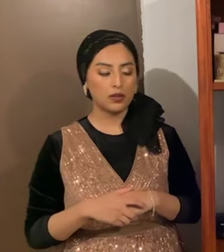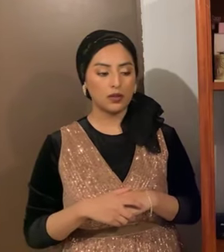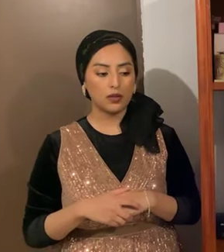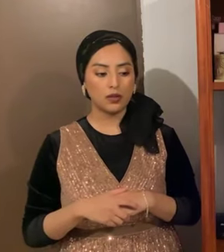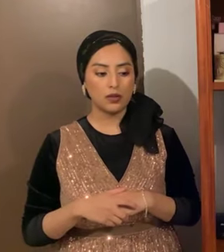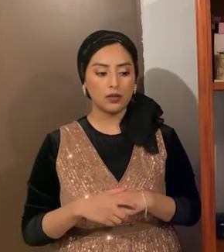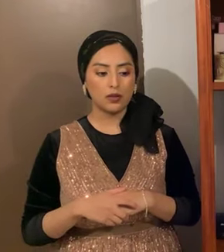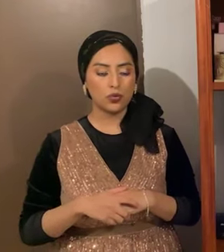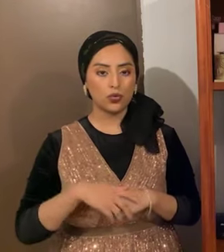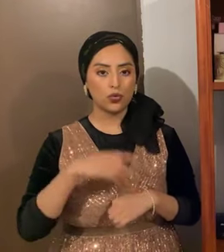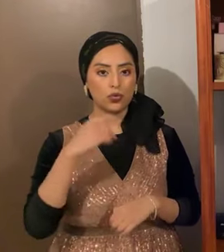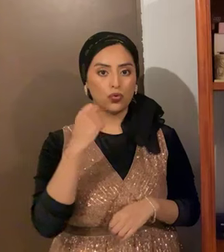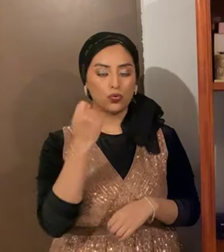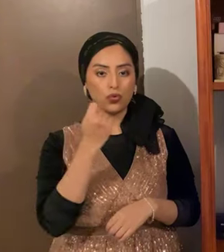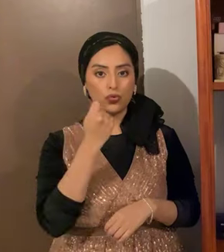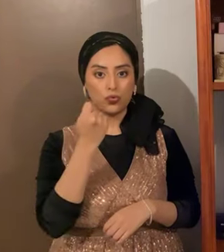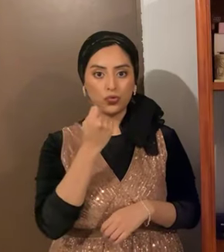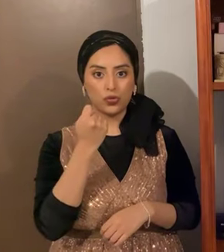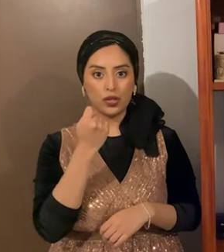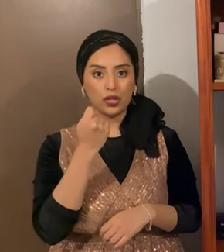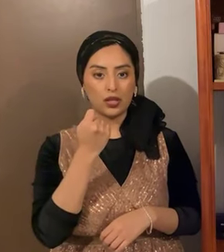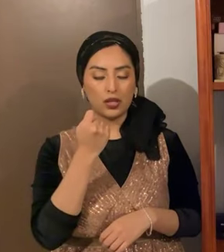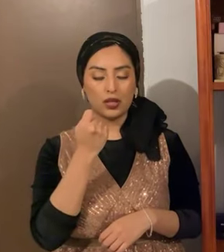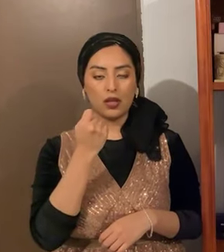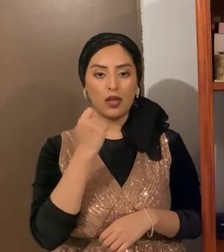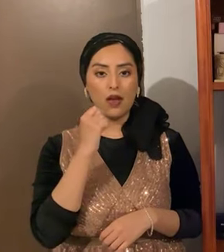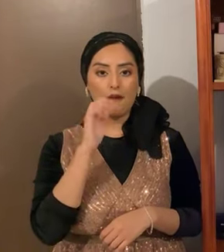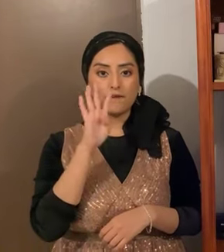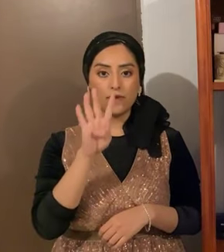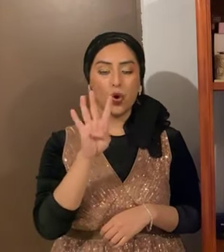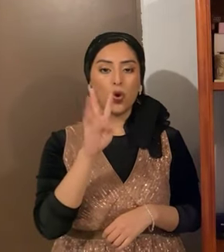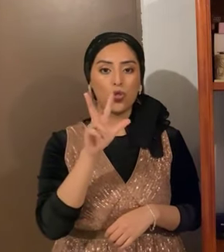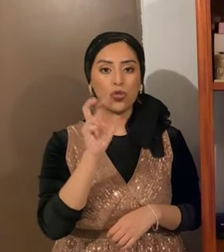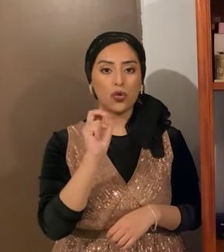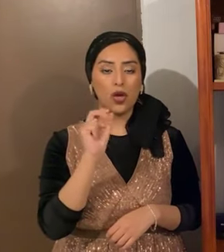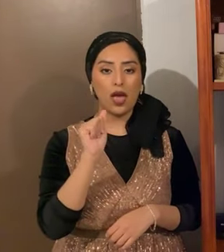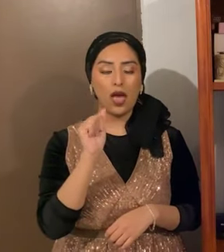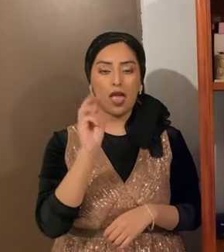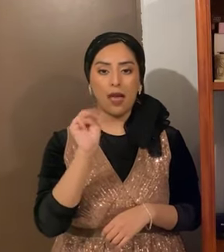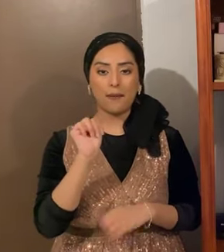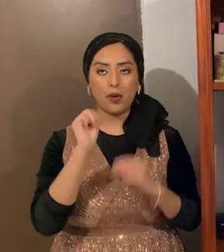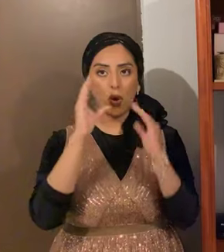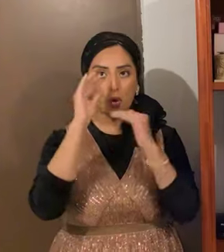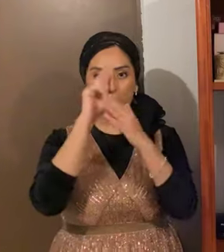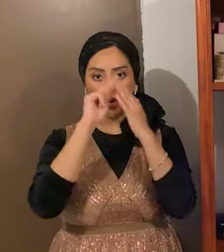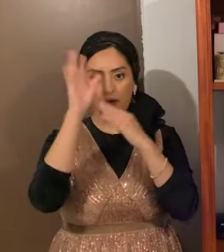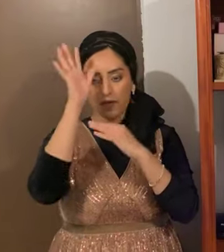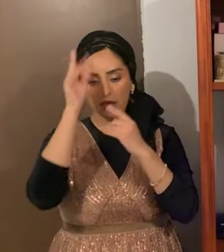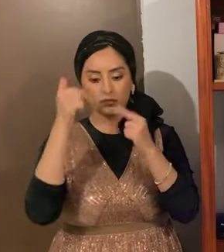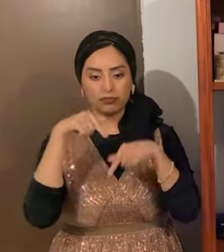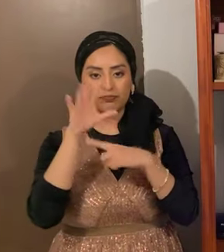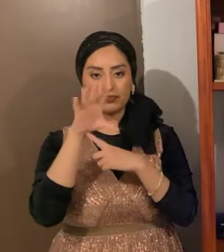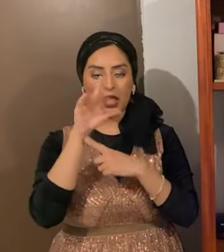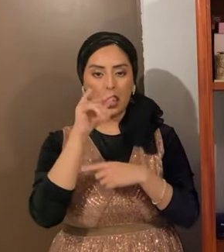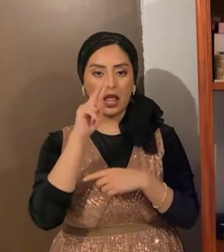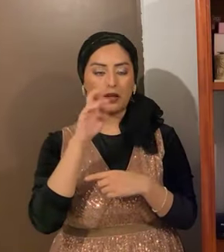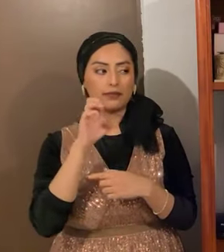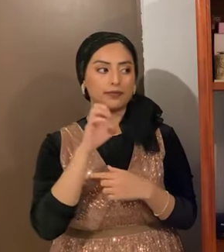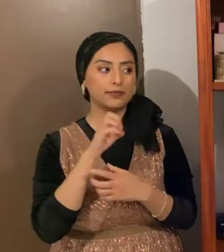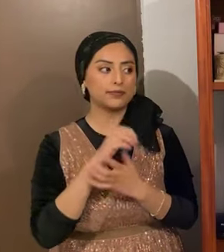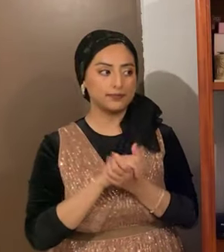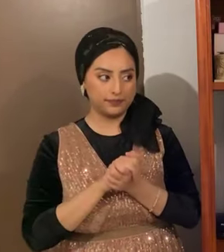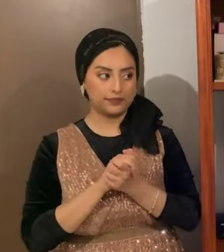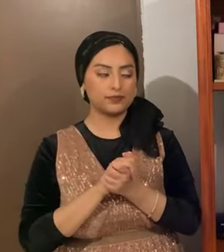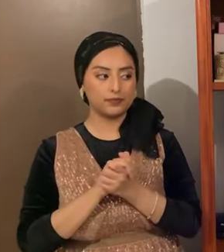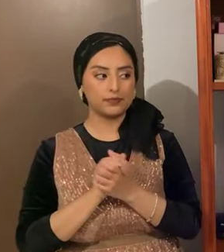martes 3 de marzo de 2026, 4:30 de la mañana. Primeramente el Eterno, aquí nos vemos. Muy bien,